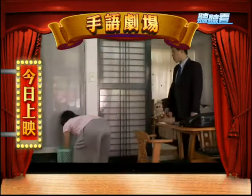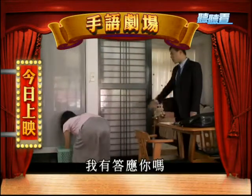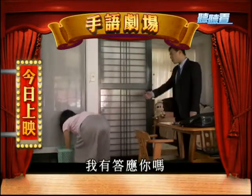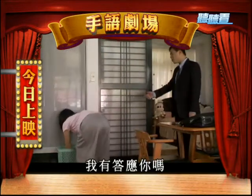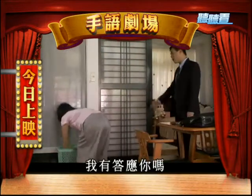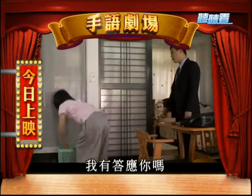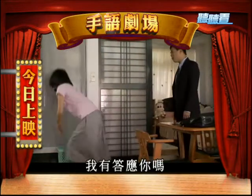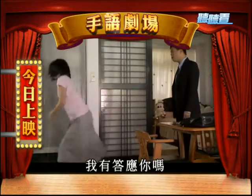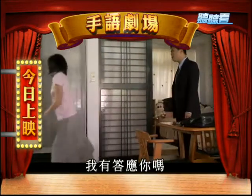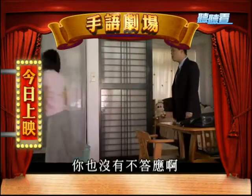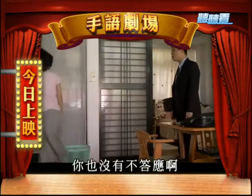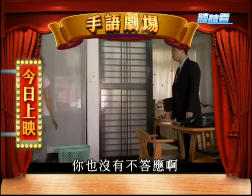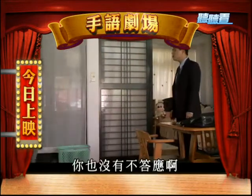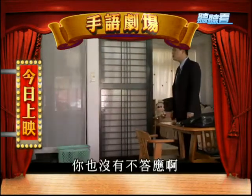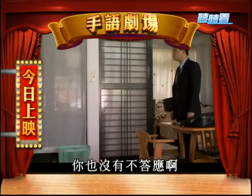应你吗？ 你也没有不答应啊。